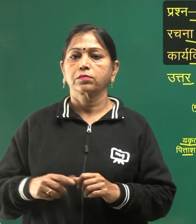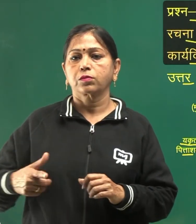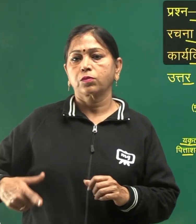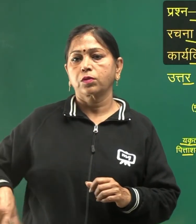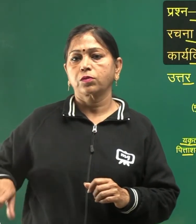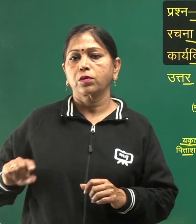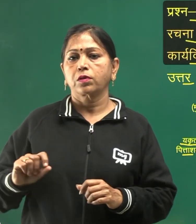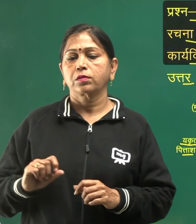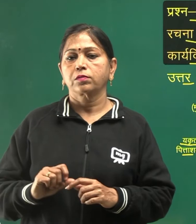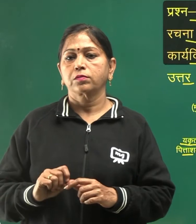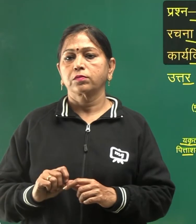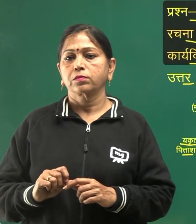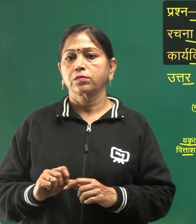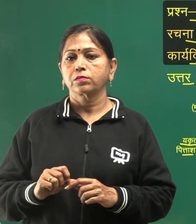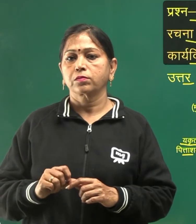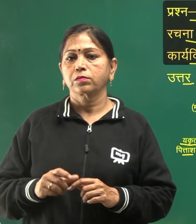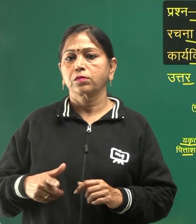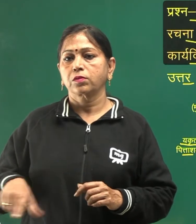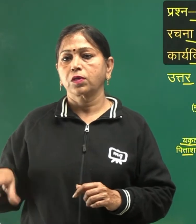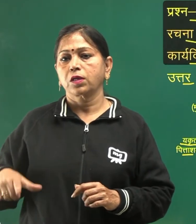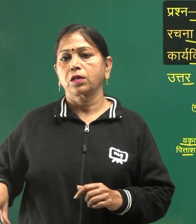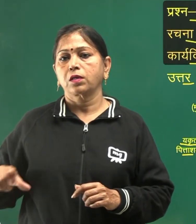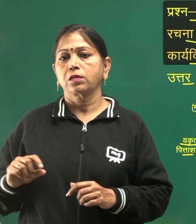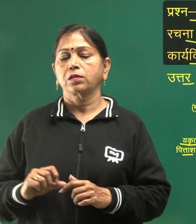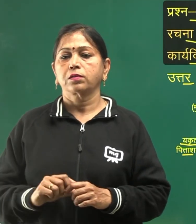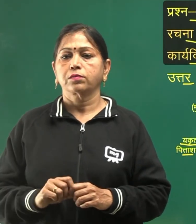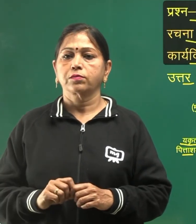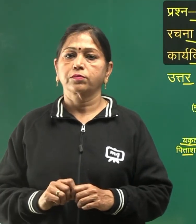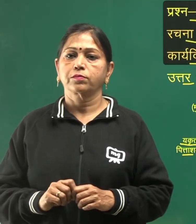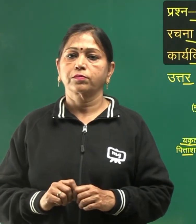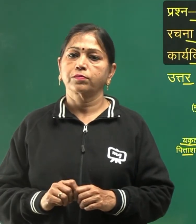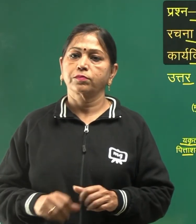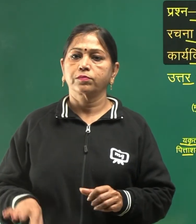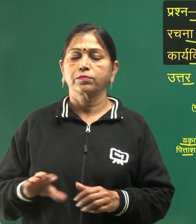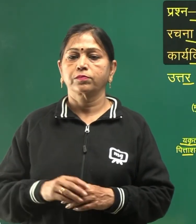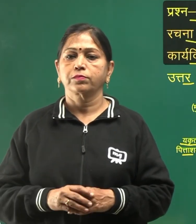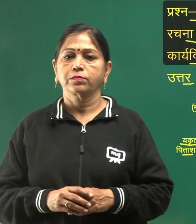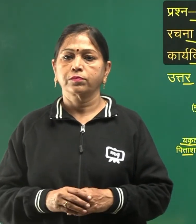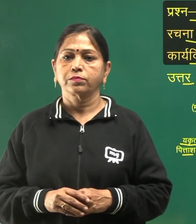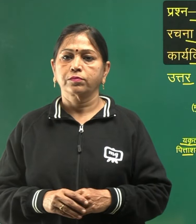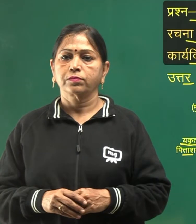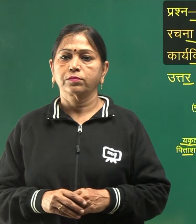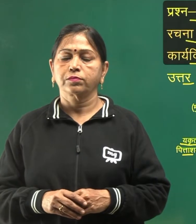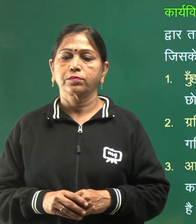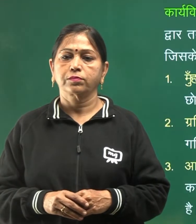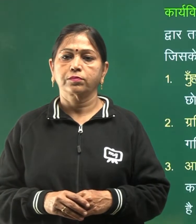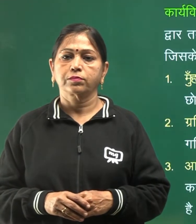गुदाद्वार द्वारा अपशिष्ट पदार्थ बाहर निकाल दिए जाते हैं।